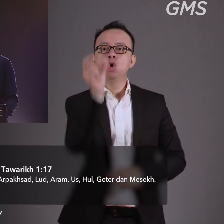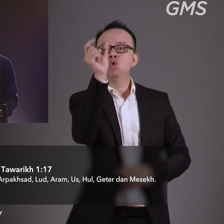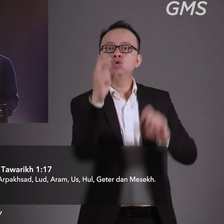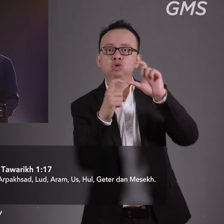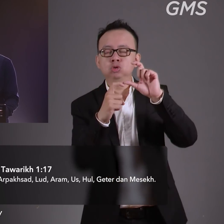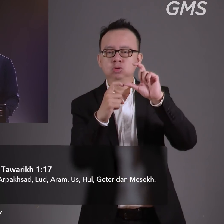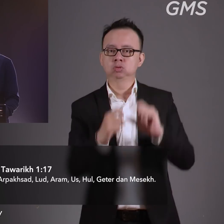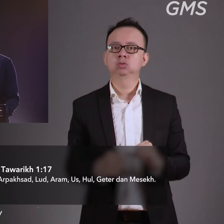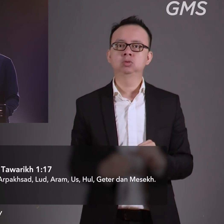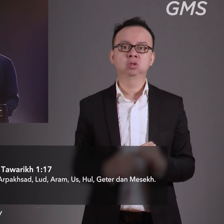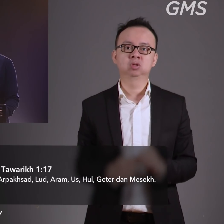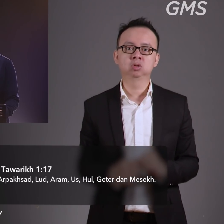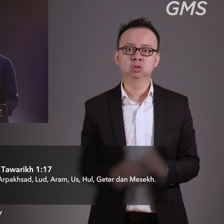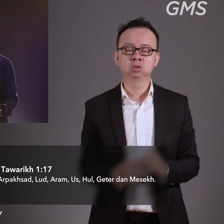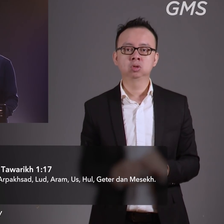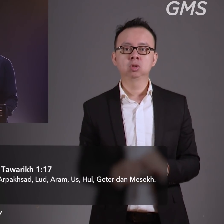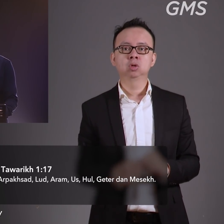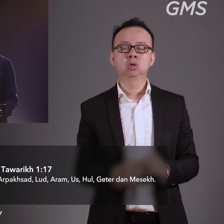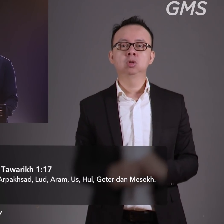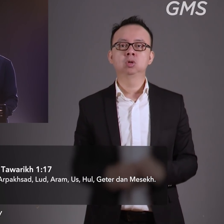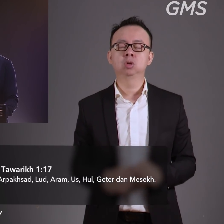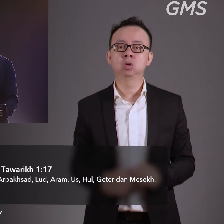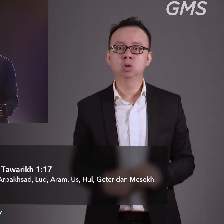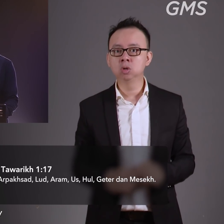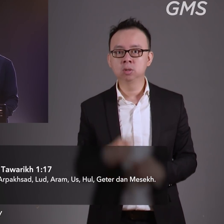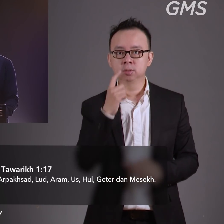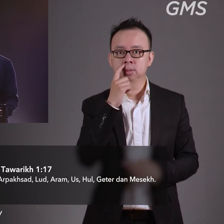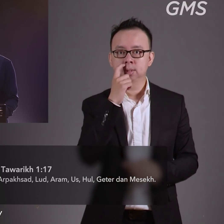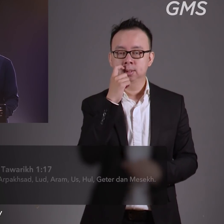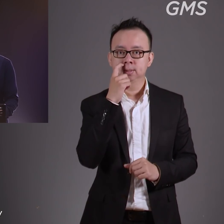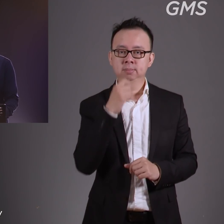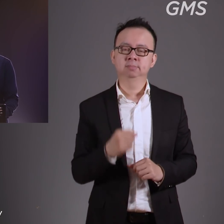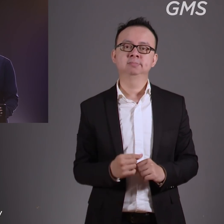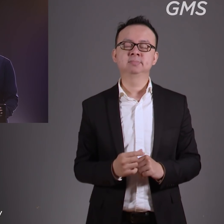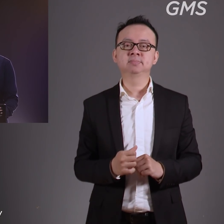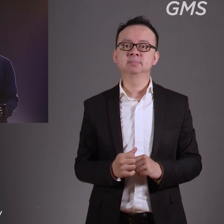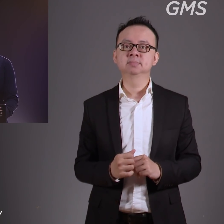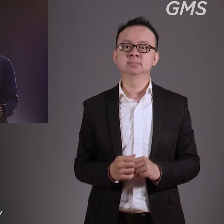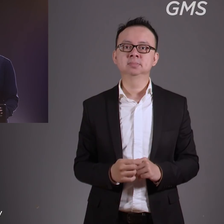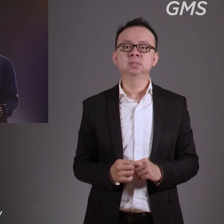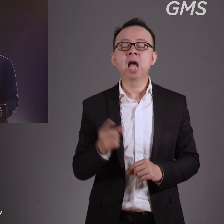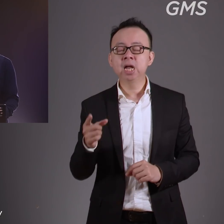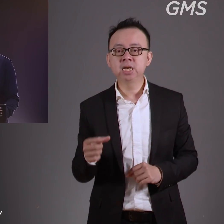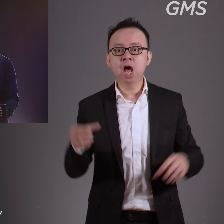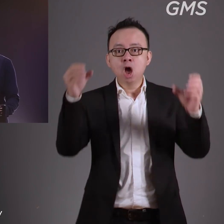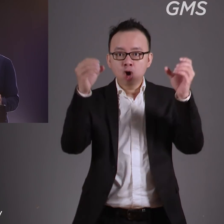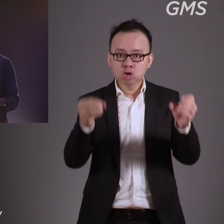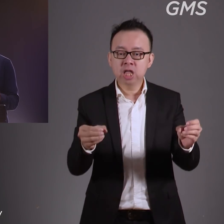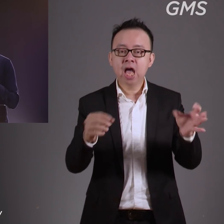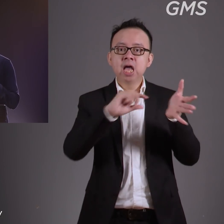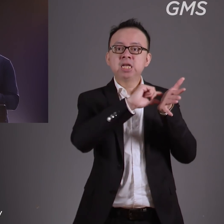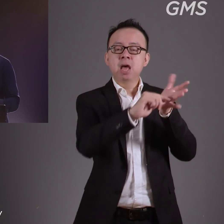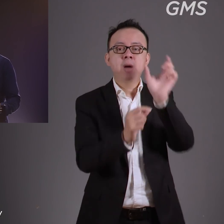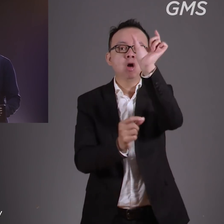Us. Di teritori atau di wilayah yang dibangun atau di kota yang dibangun oleh Sem, dibangun